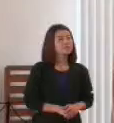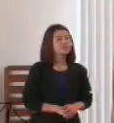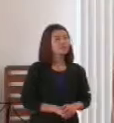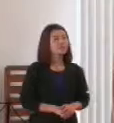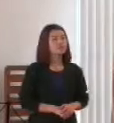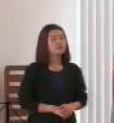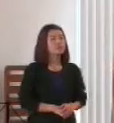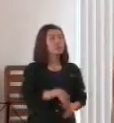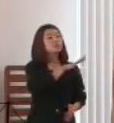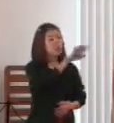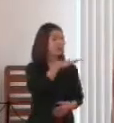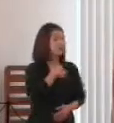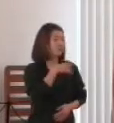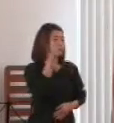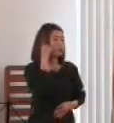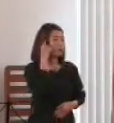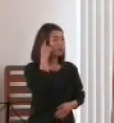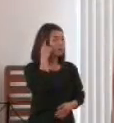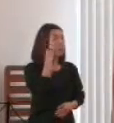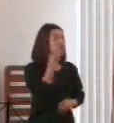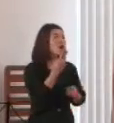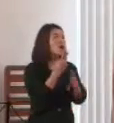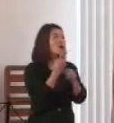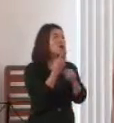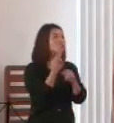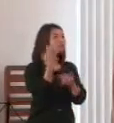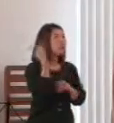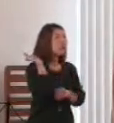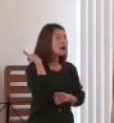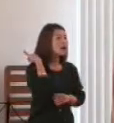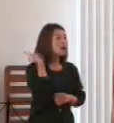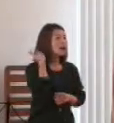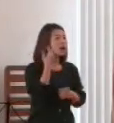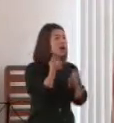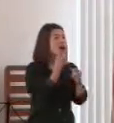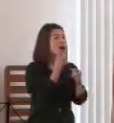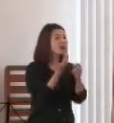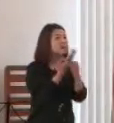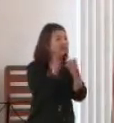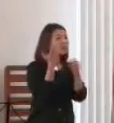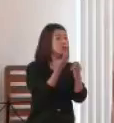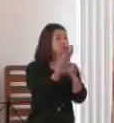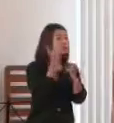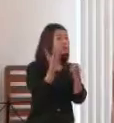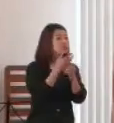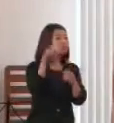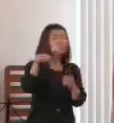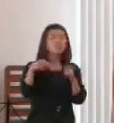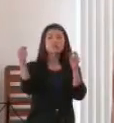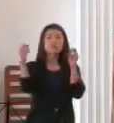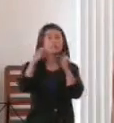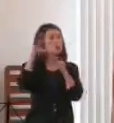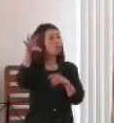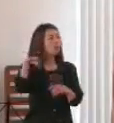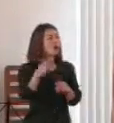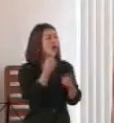ですかね、金曜日、火事がありまして、このすぐ近くですから、本